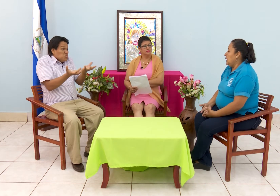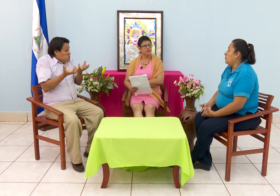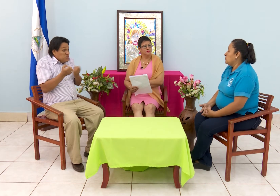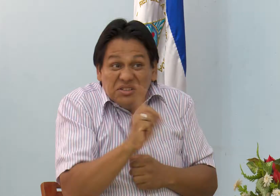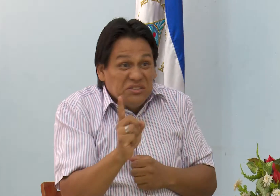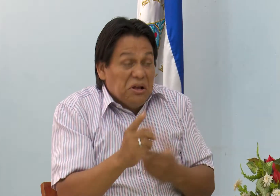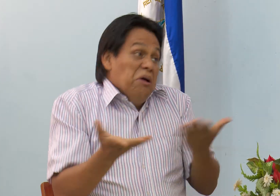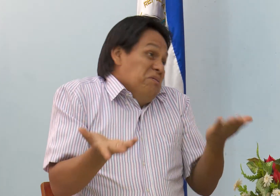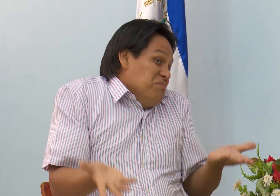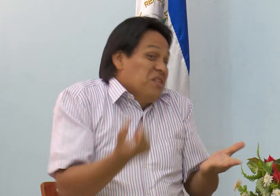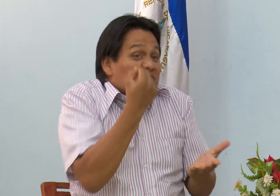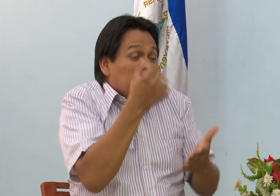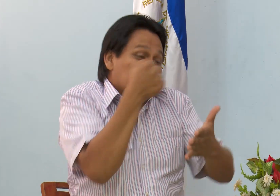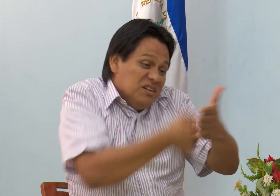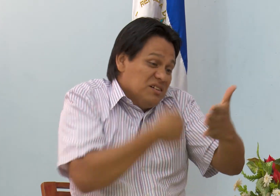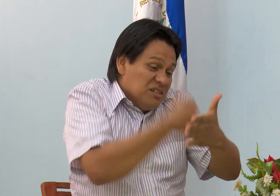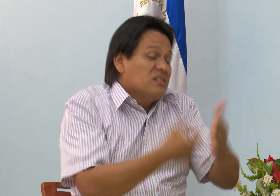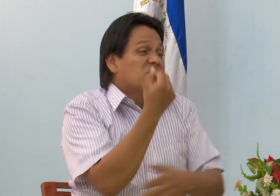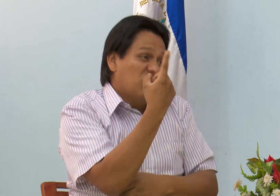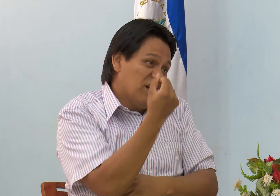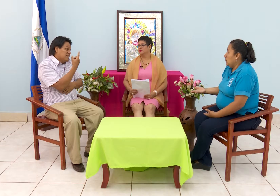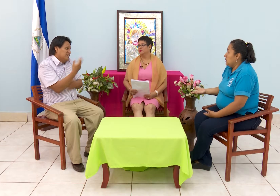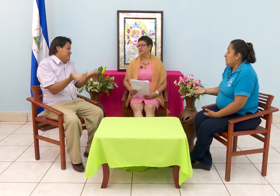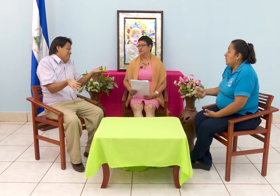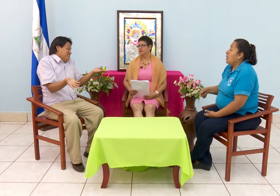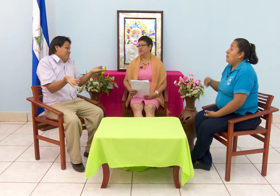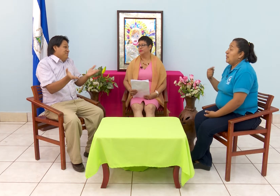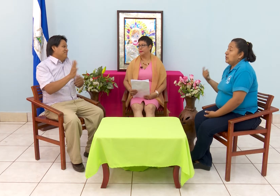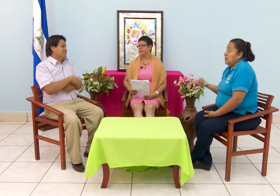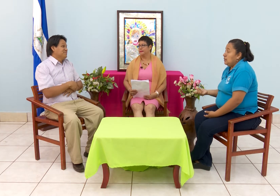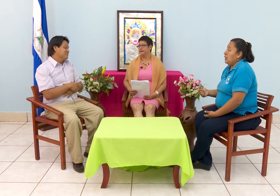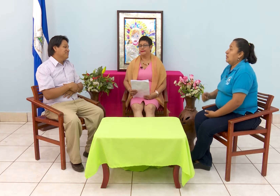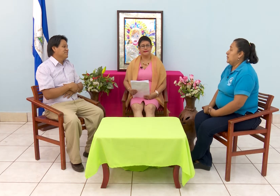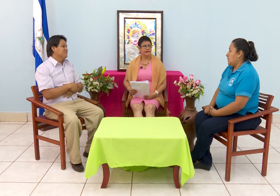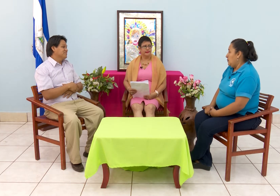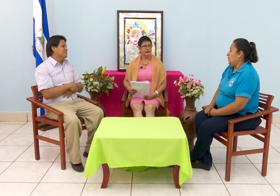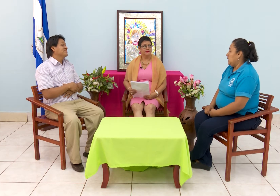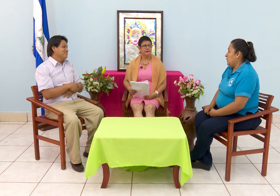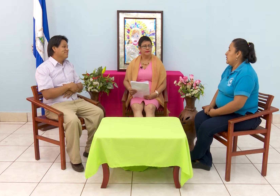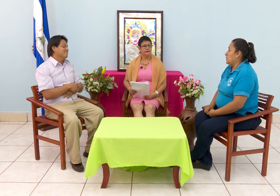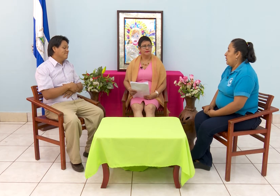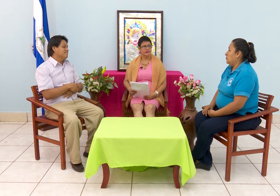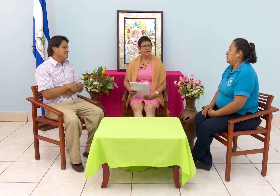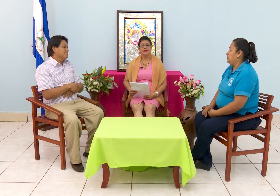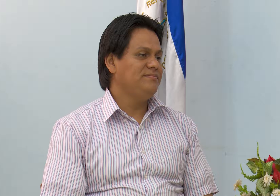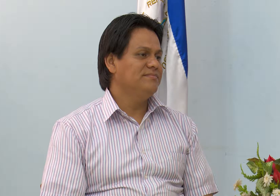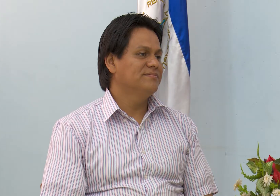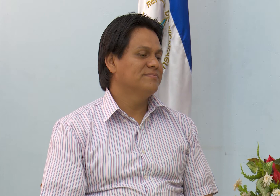las personas, de que quieran aceptar a una persona con discapacidad, pero teniendo las capacidades para entrar a ese trabajo. Sí,